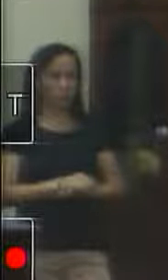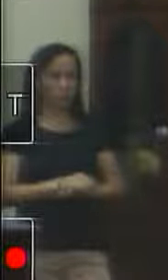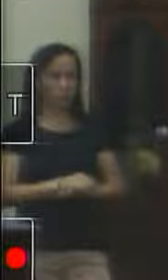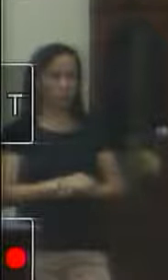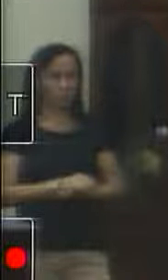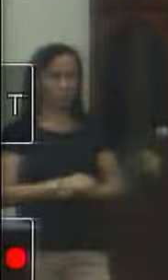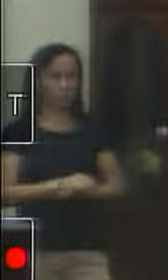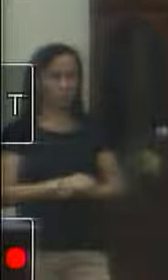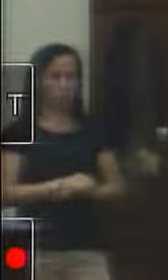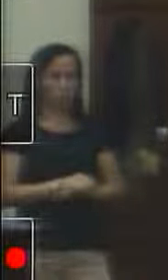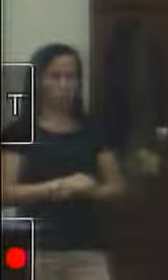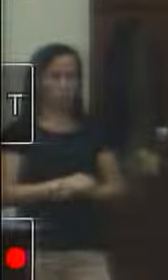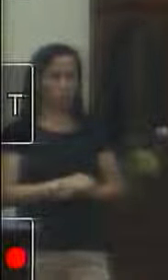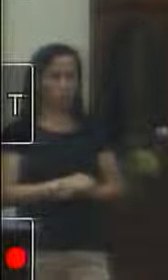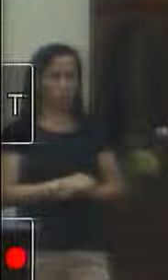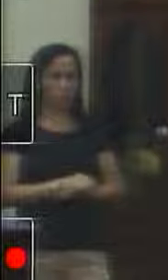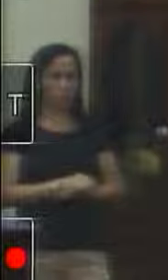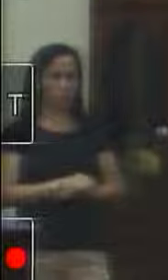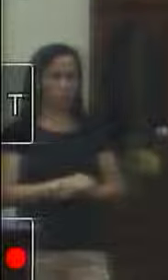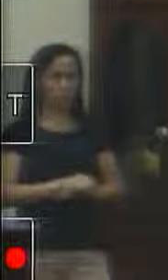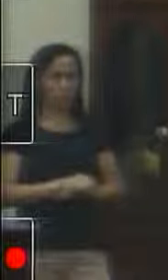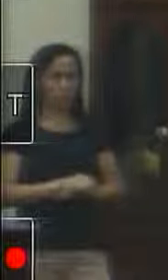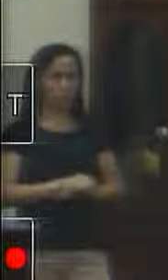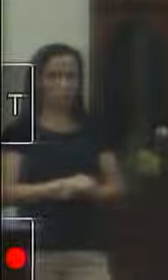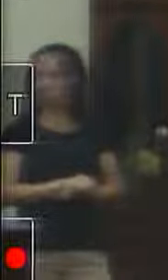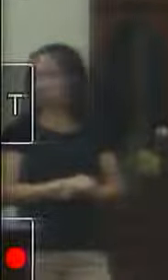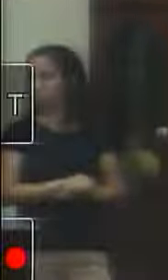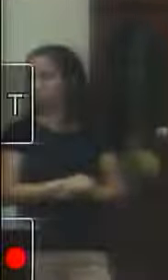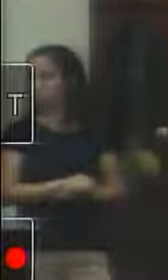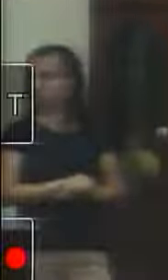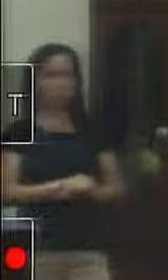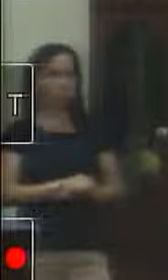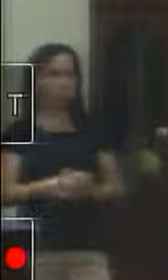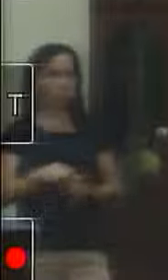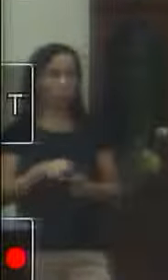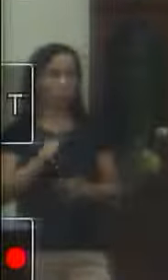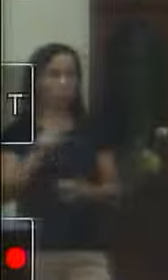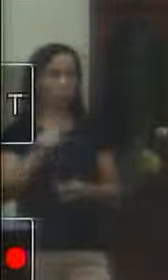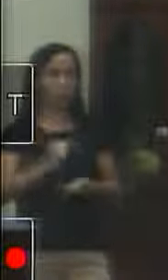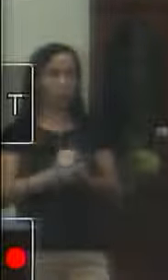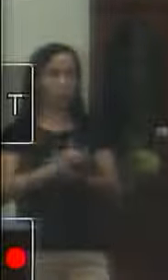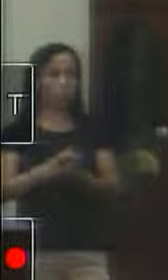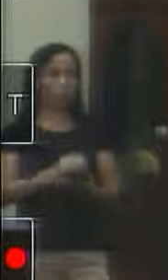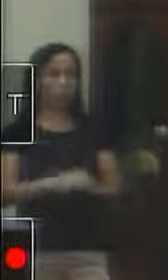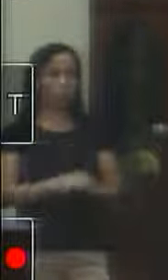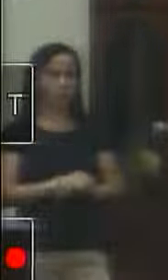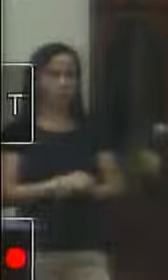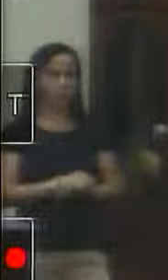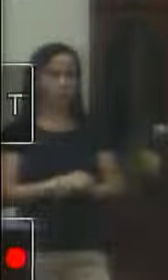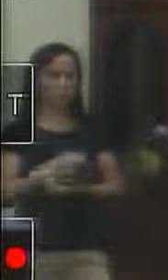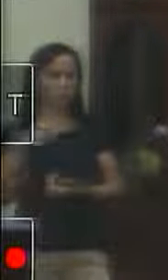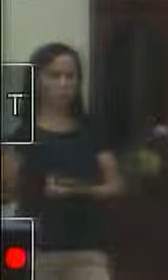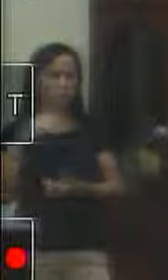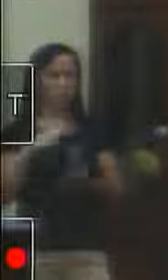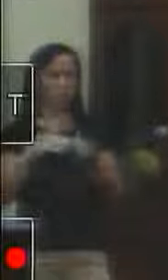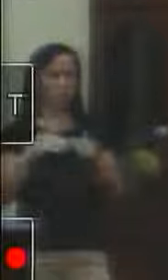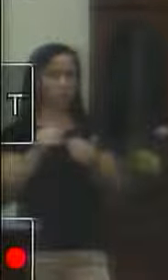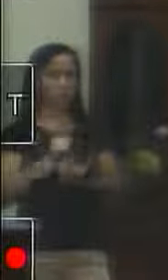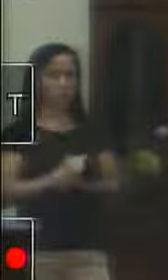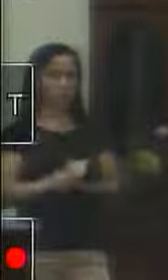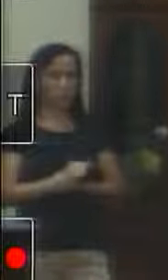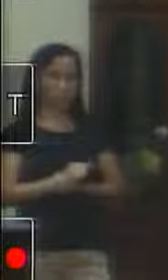vou passar... meu tempo regimental, eu vou passar para vocês. Vocês não foram lá multar em Parapeúna, porque tinha um vereador que pediu,